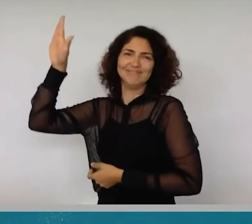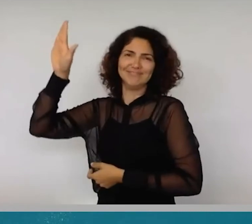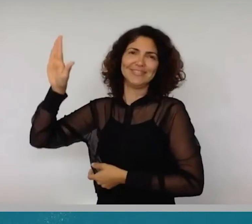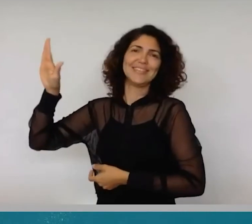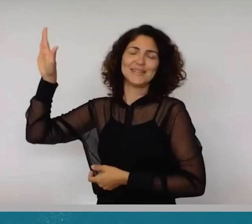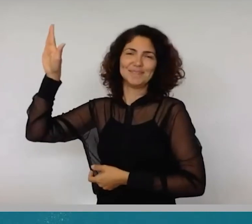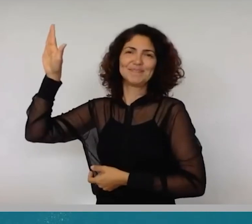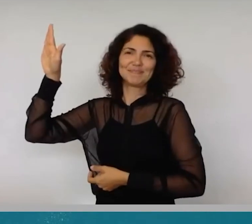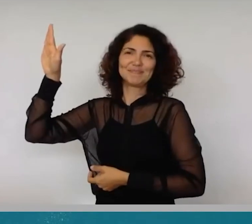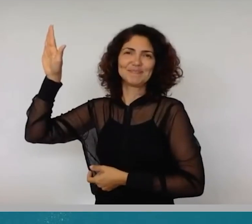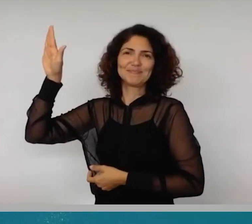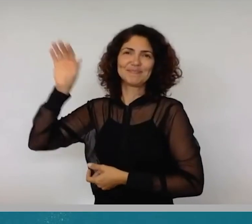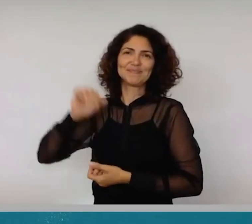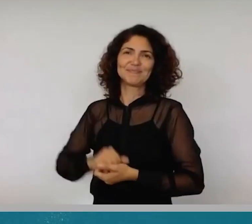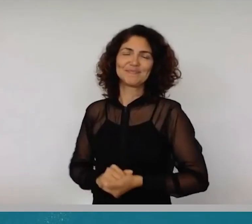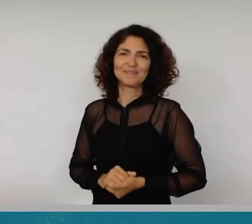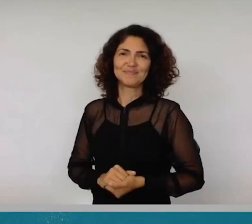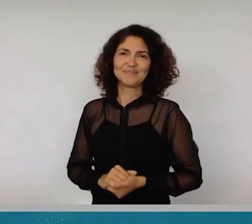verdadeira